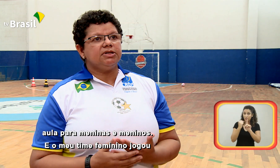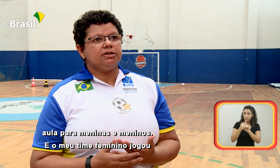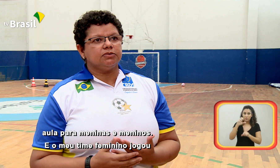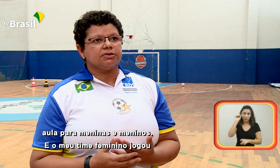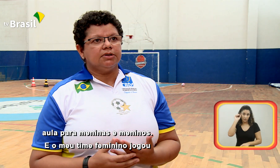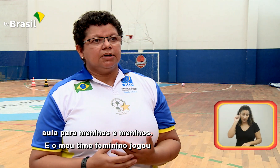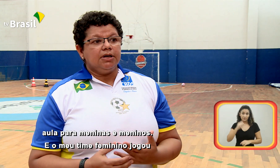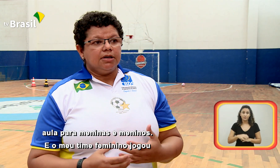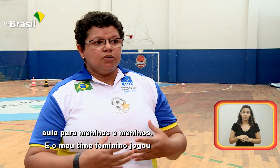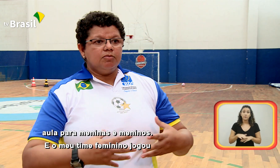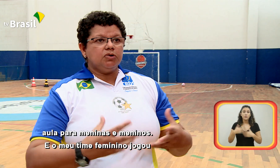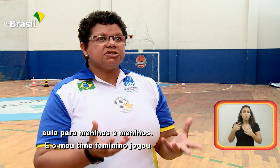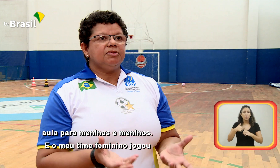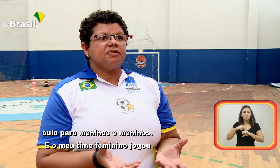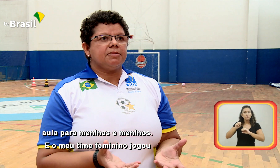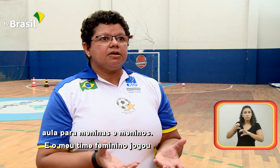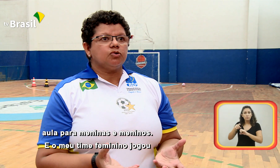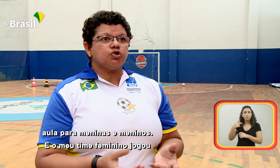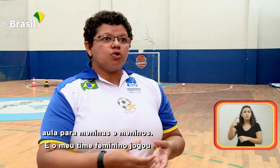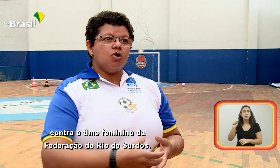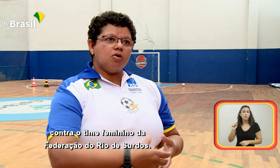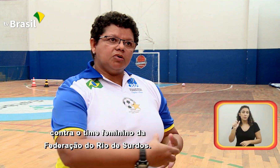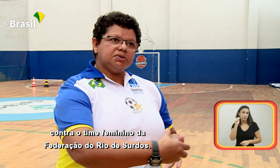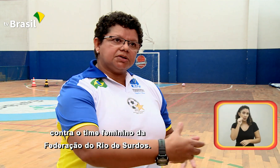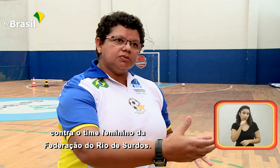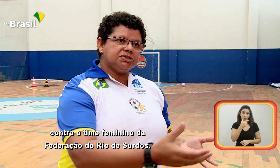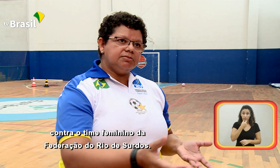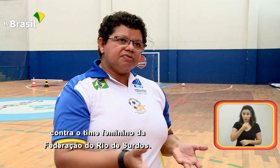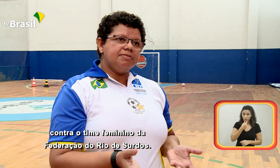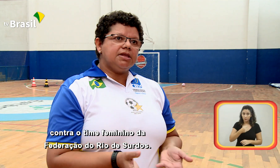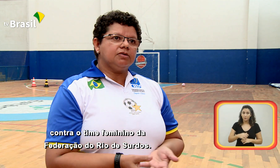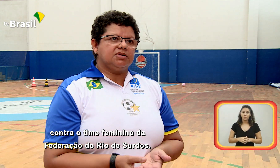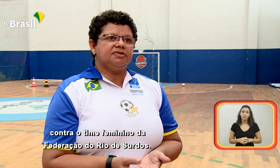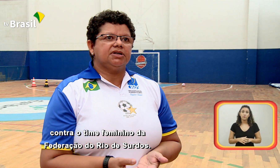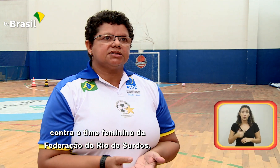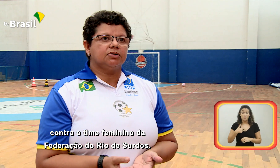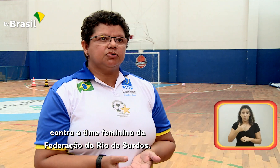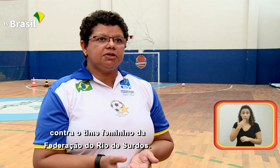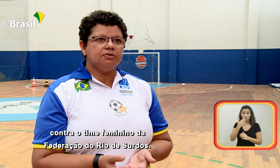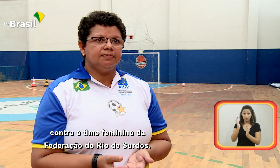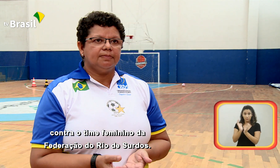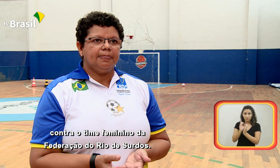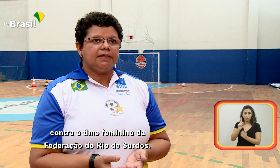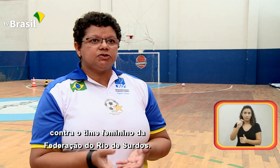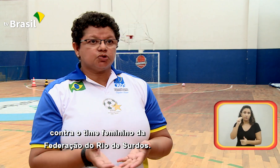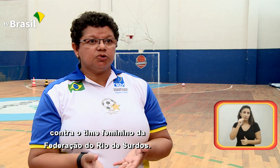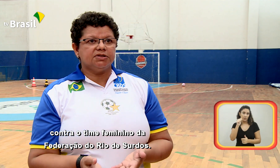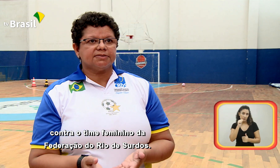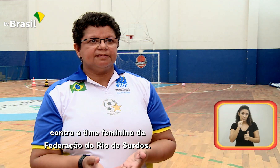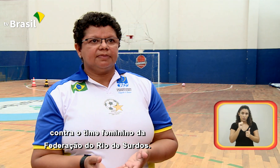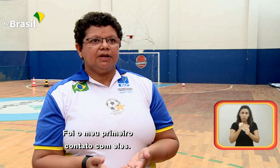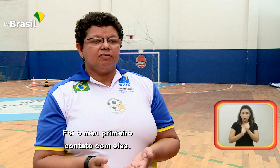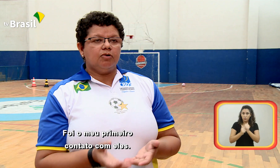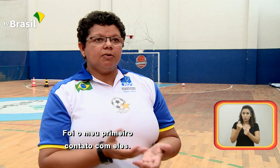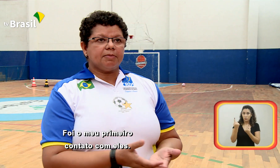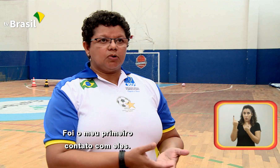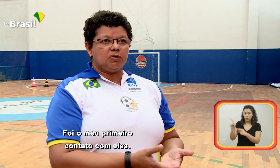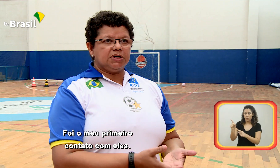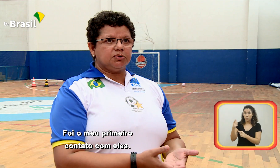meninos. E o meu time feminino jogou contra o time feminino da Federação do Rio, de surdas. Foi o meu primeiro contato com